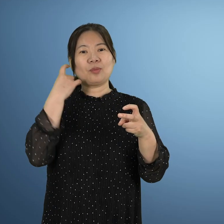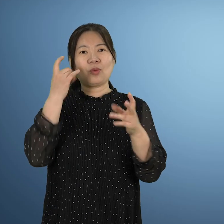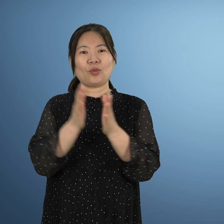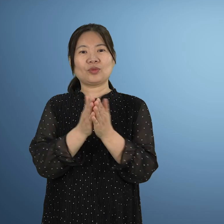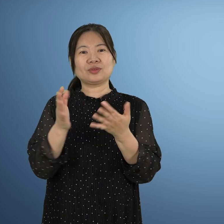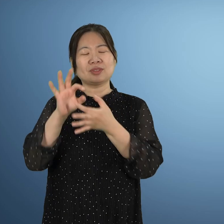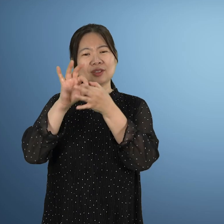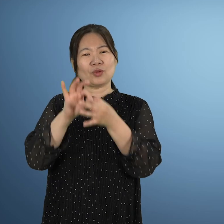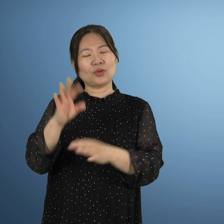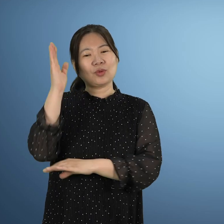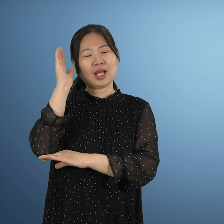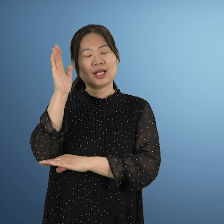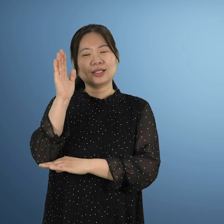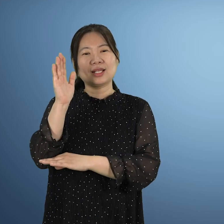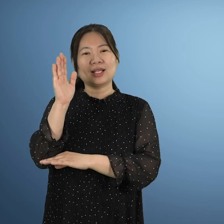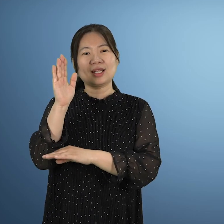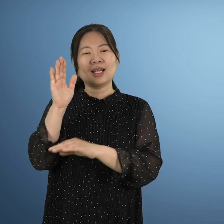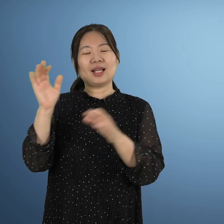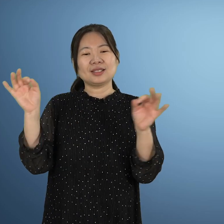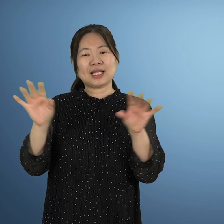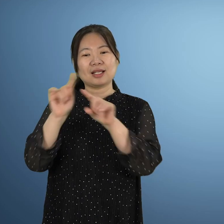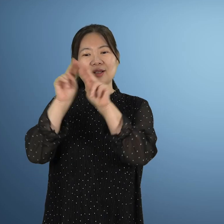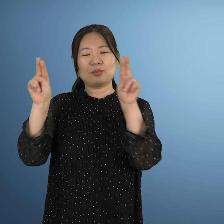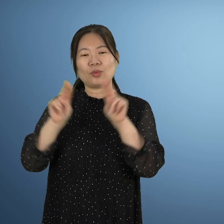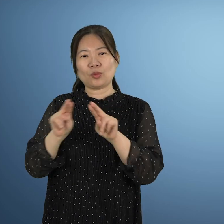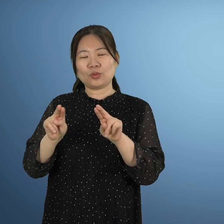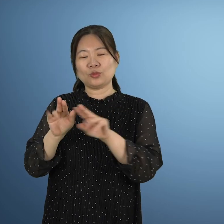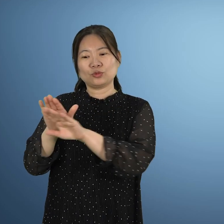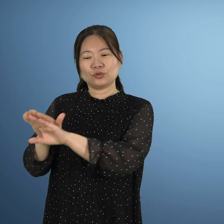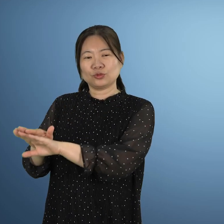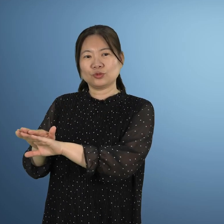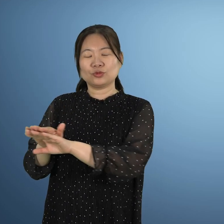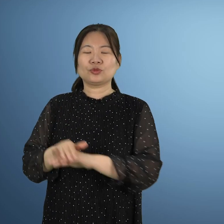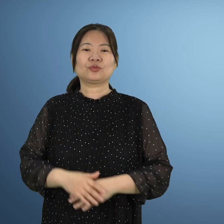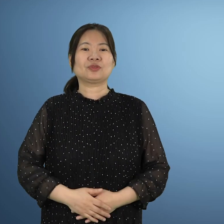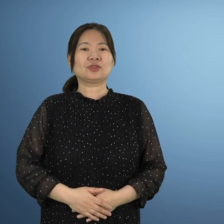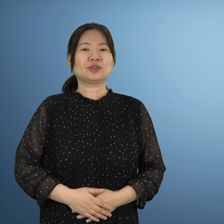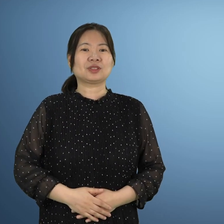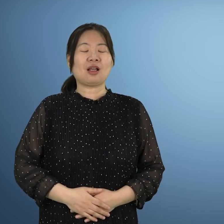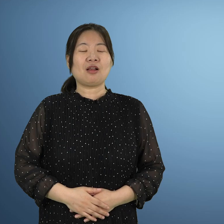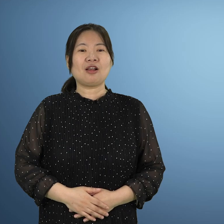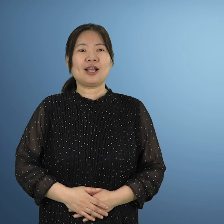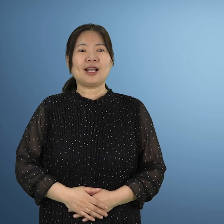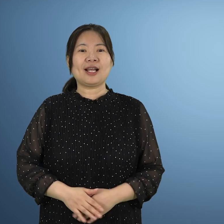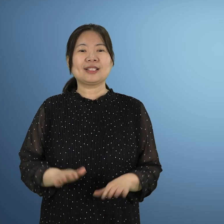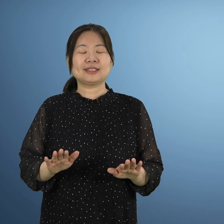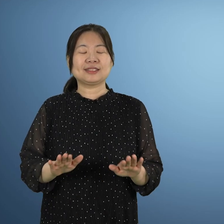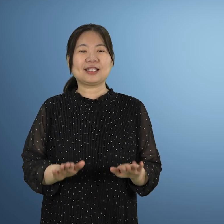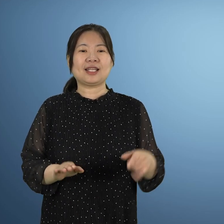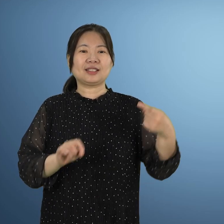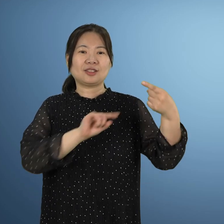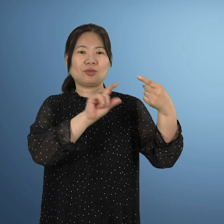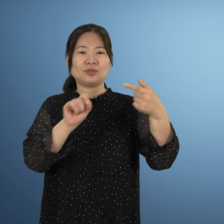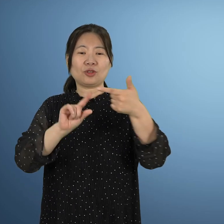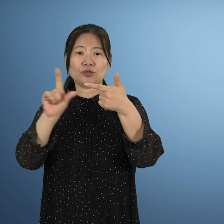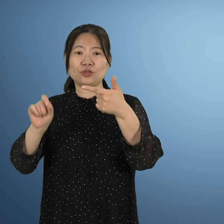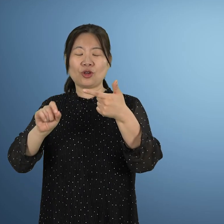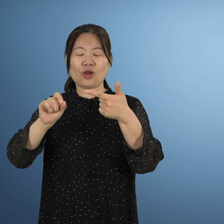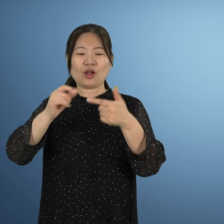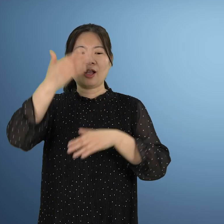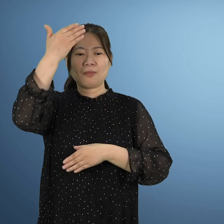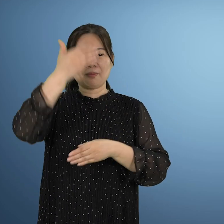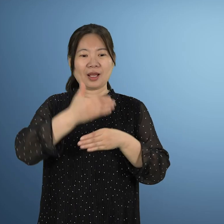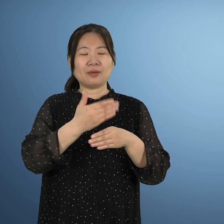마태복음 연속 강의를 잠시 멈추고 하반기를 마무리하면서